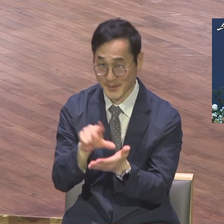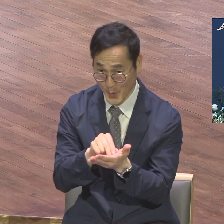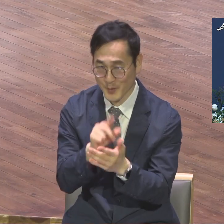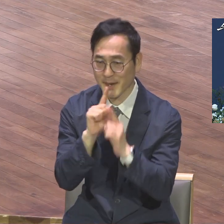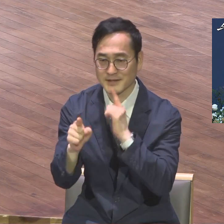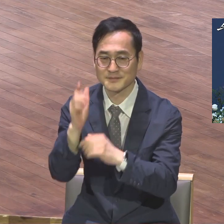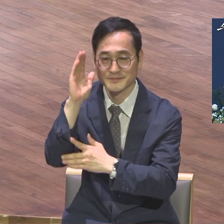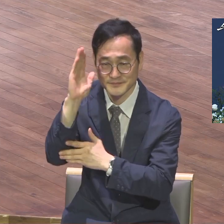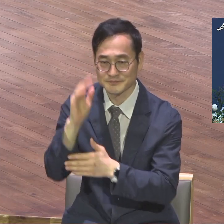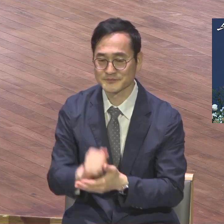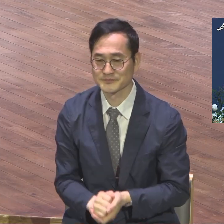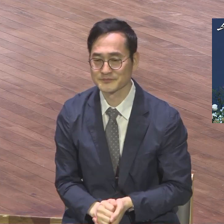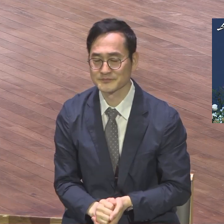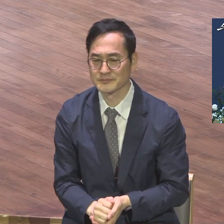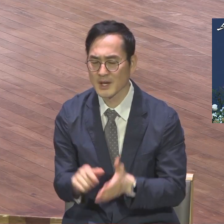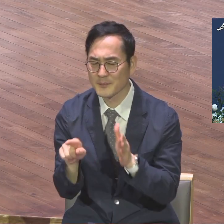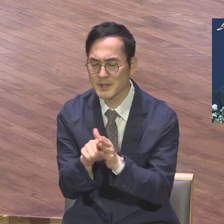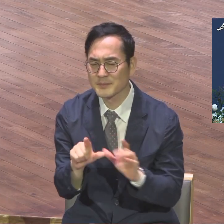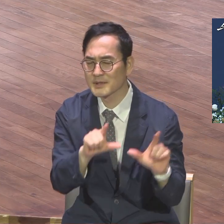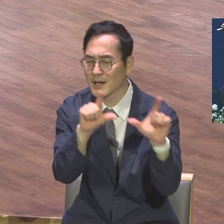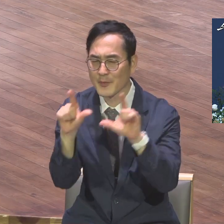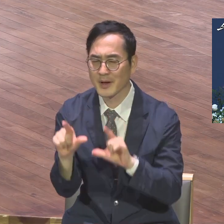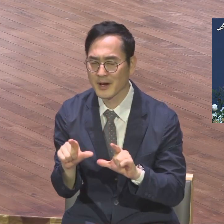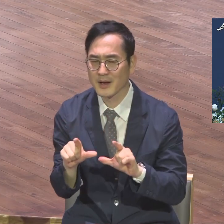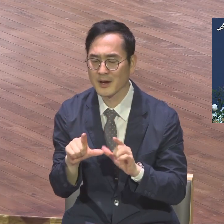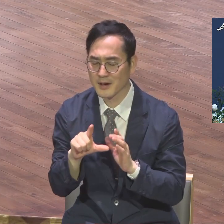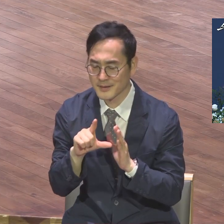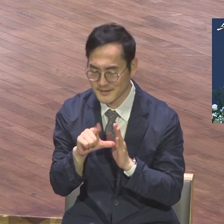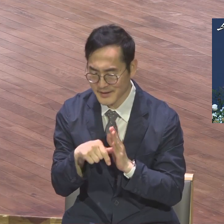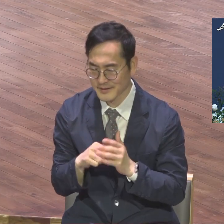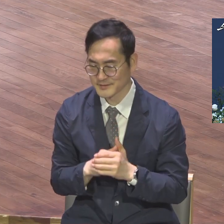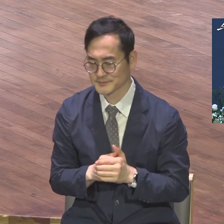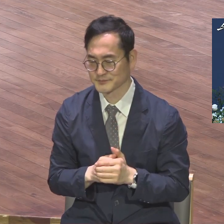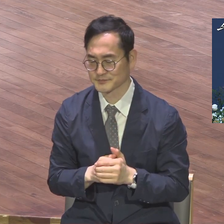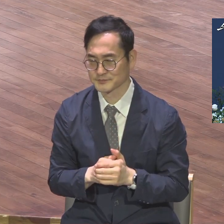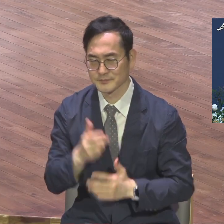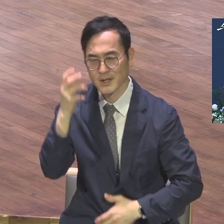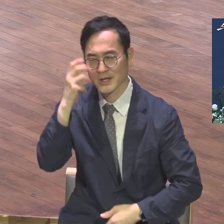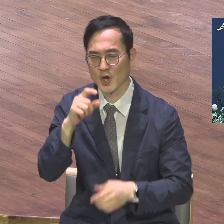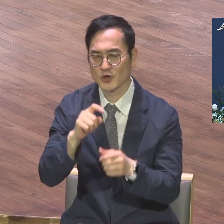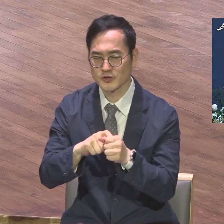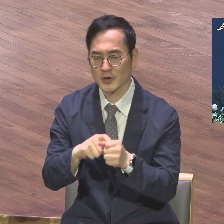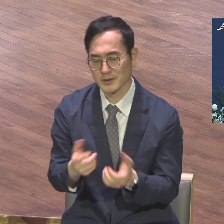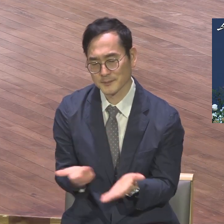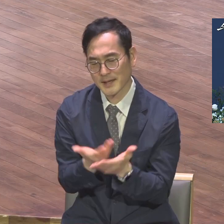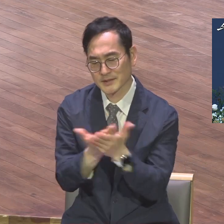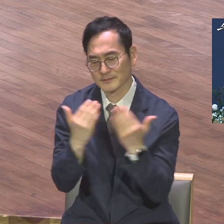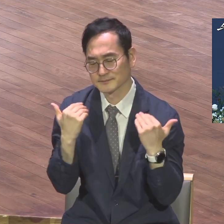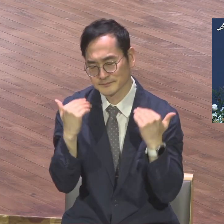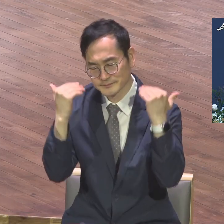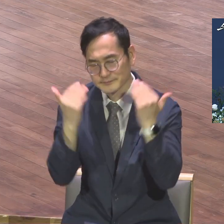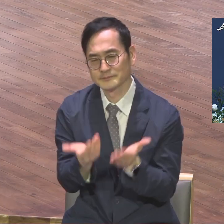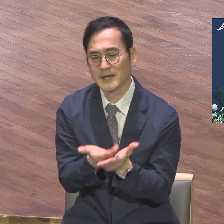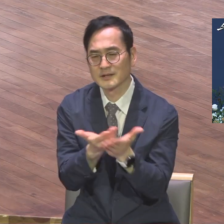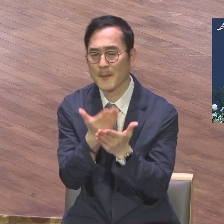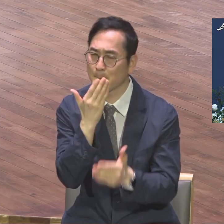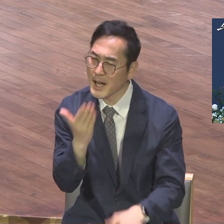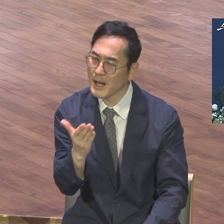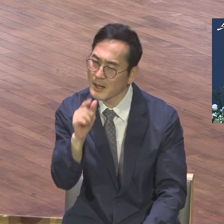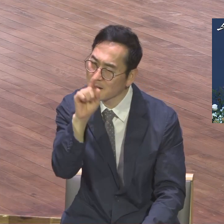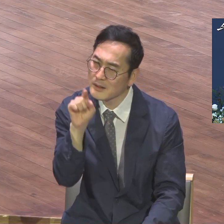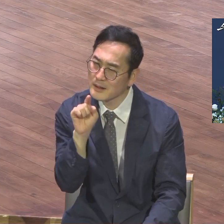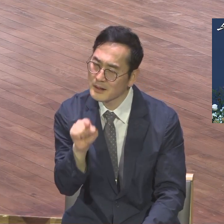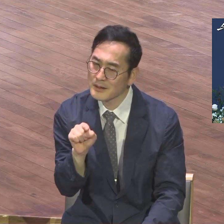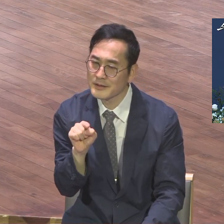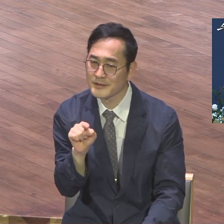드립니다. 신앙생활을 하면서 어떻게 하면 영적 성장을 이룰 수